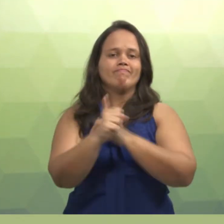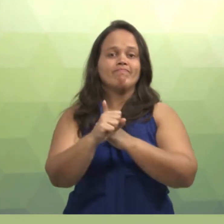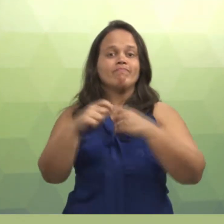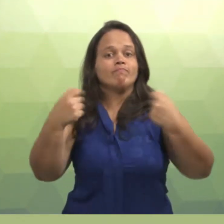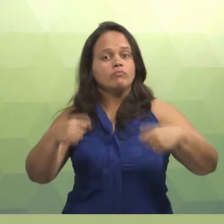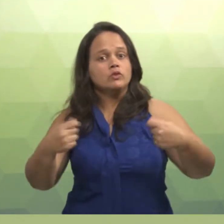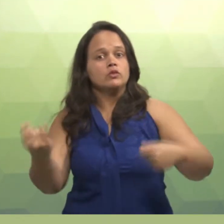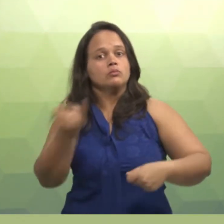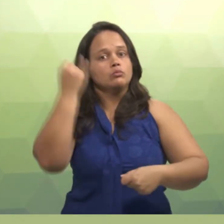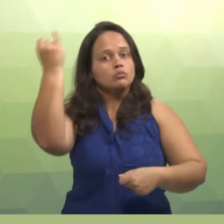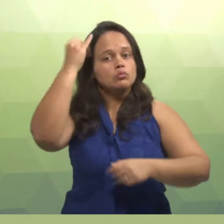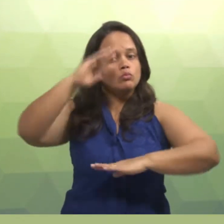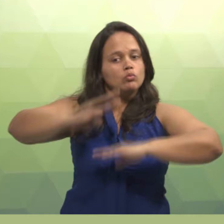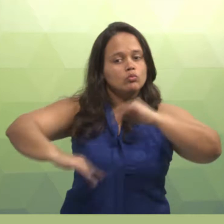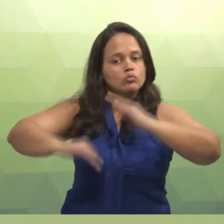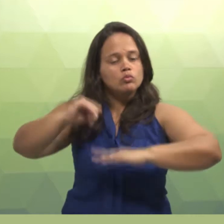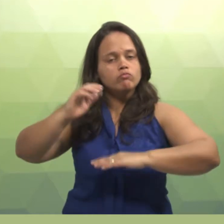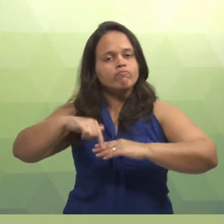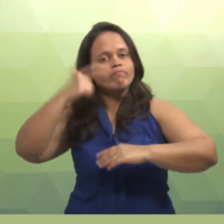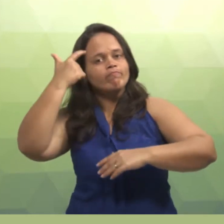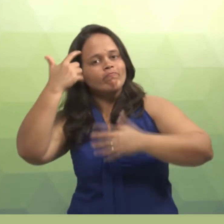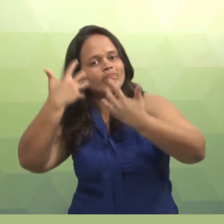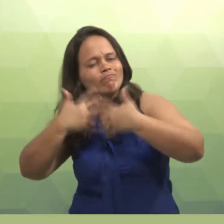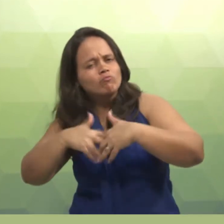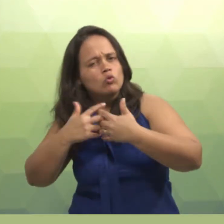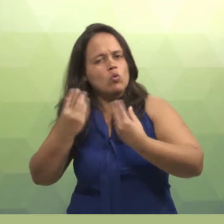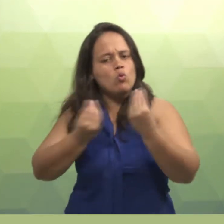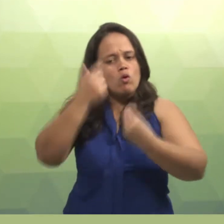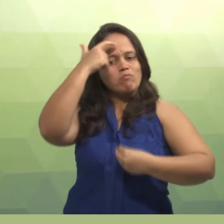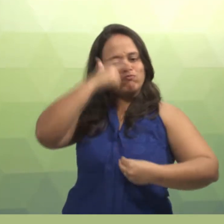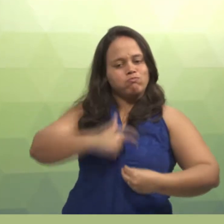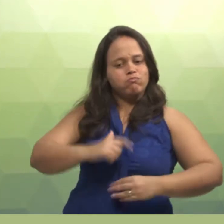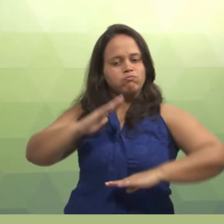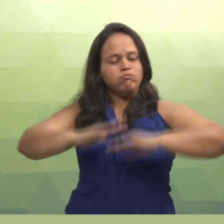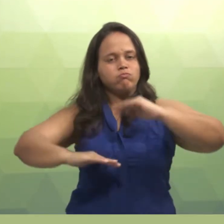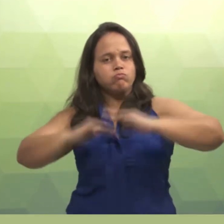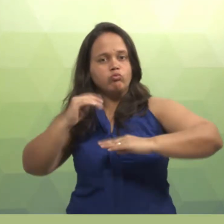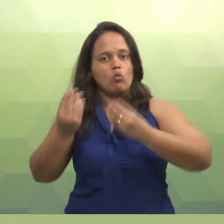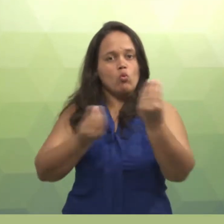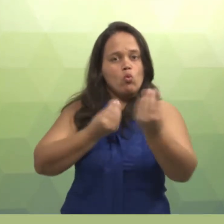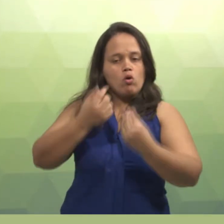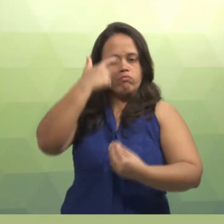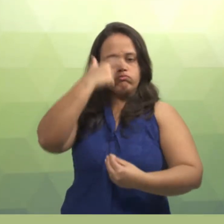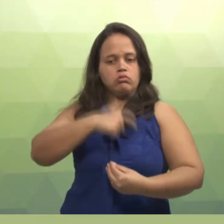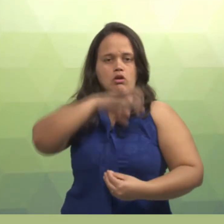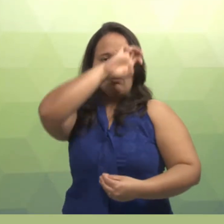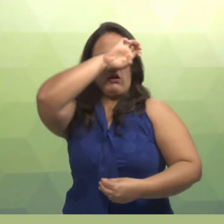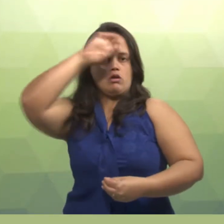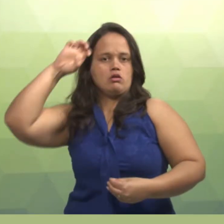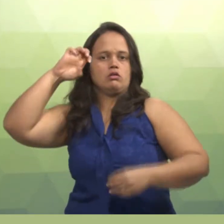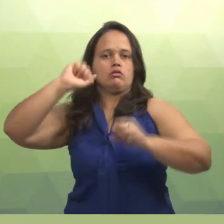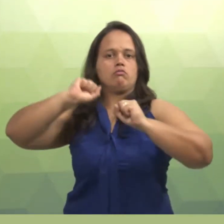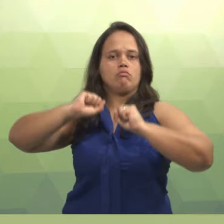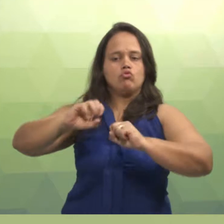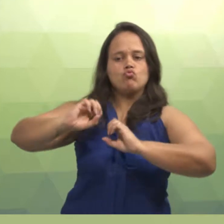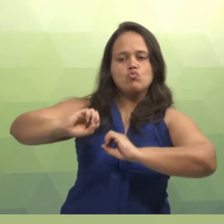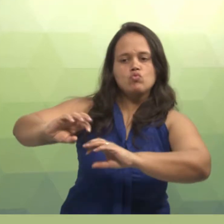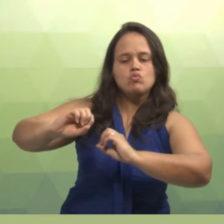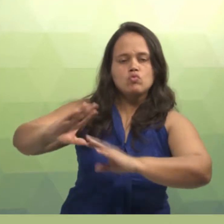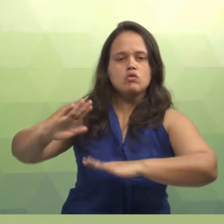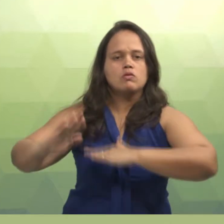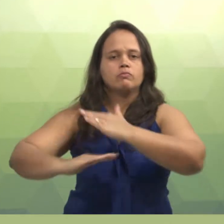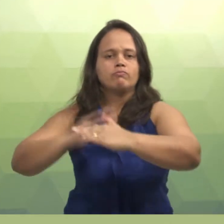seu papel e como uma conduta profissional ética poderá contribuir para a construção de uma sociedade mais